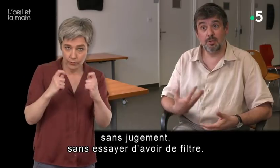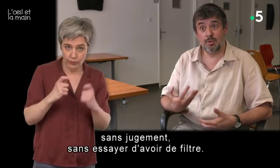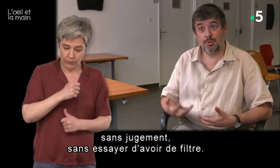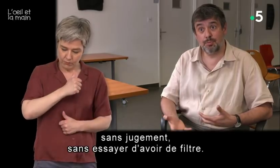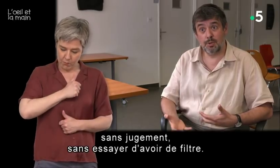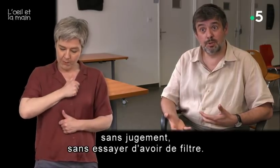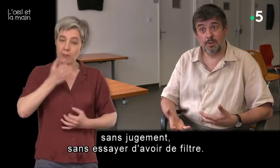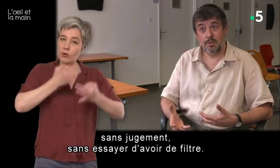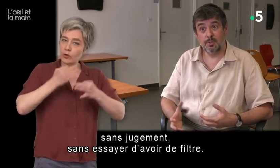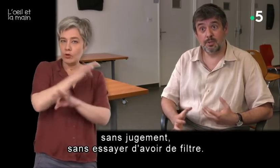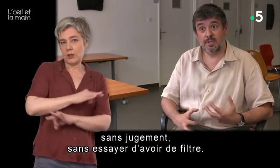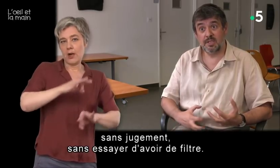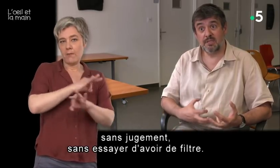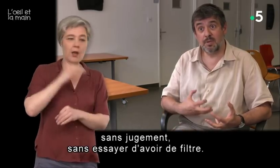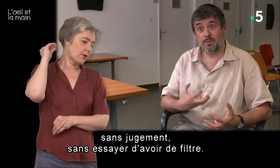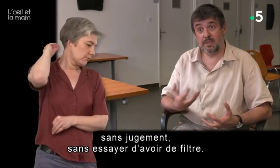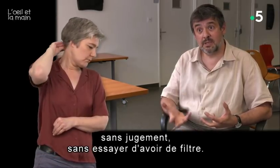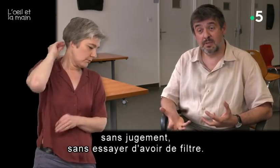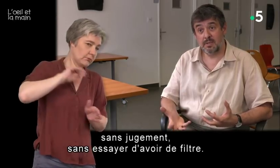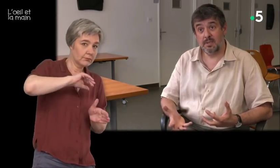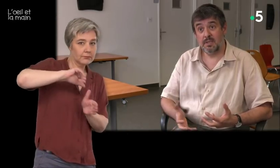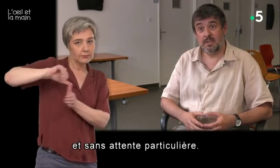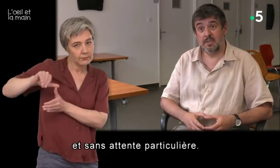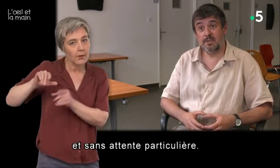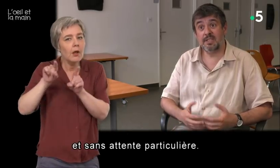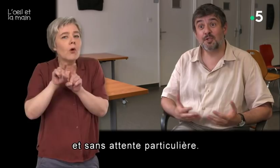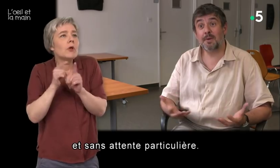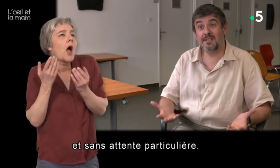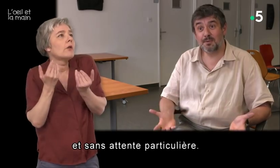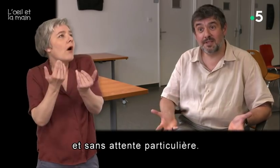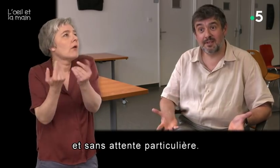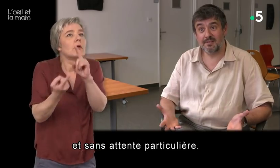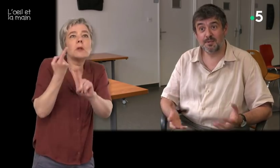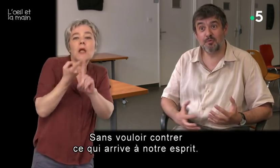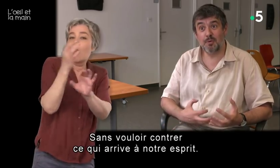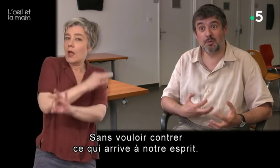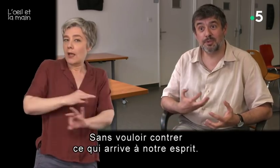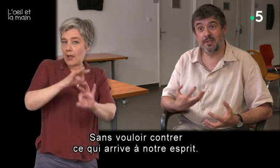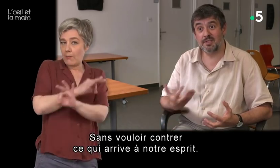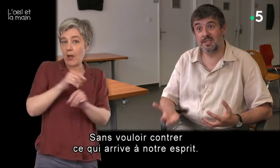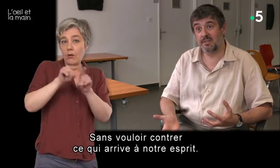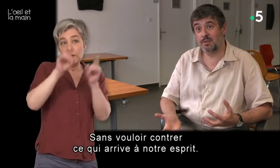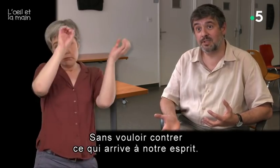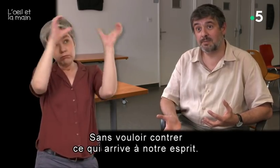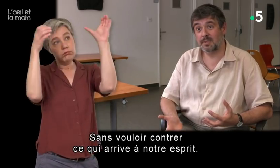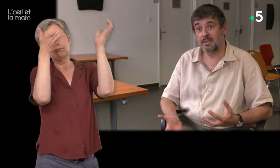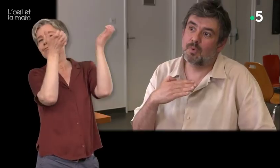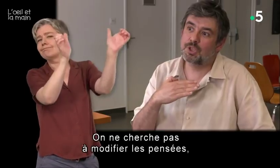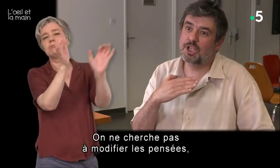sans jugement, sans essayer d'avoir de filtre et sans attente particulière, sans vouloir contrer rien de ce qui arrive à notre esprit. On ne cherche